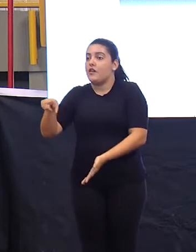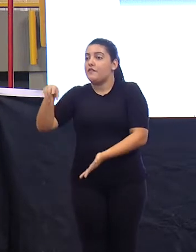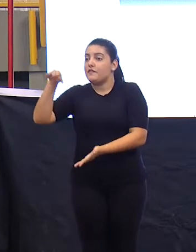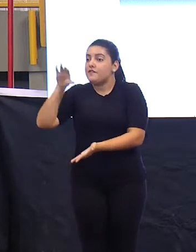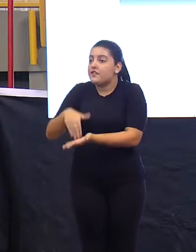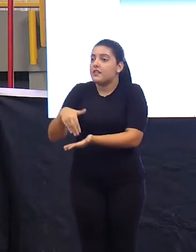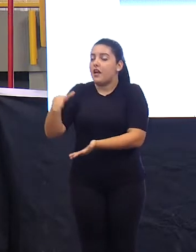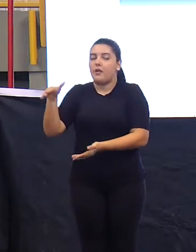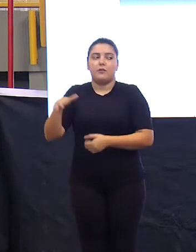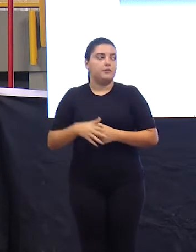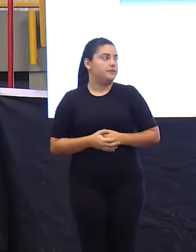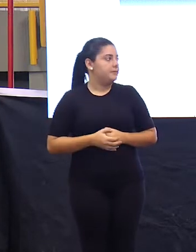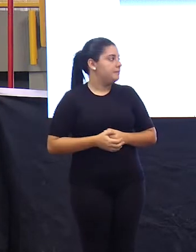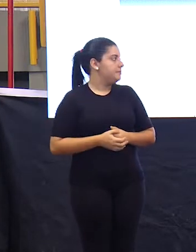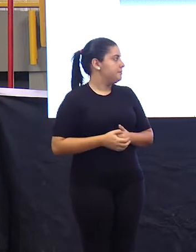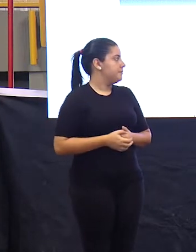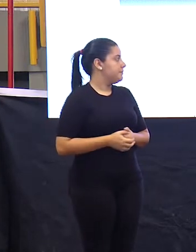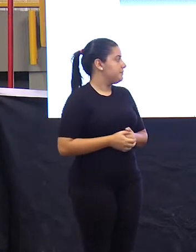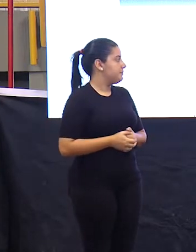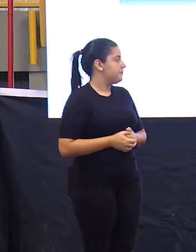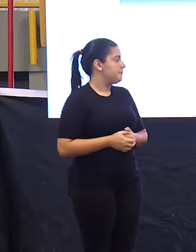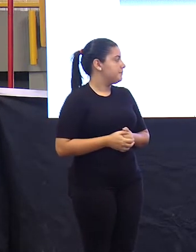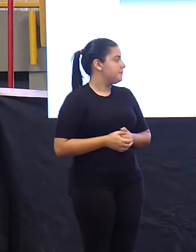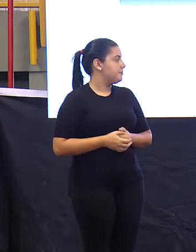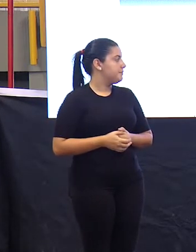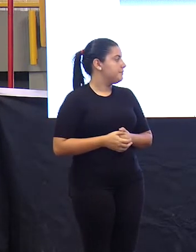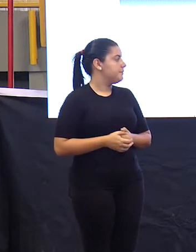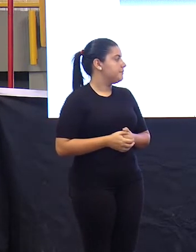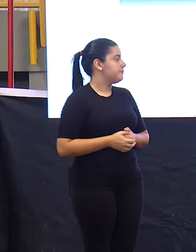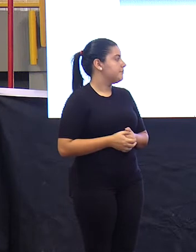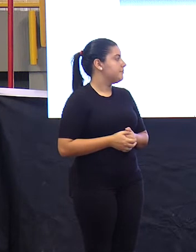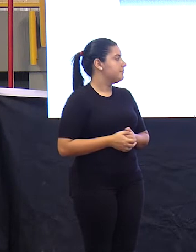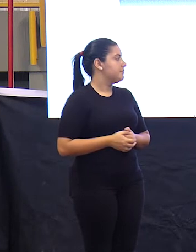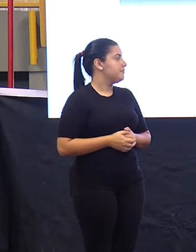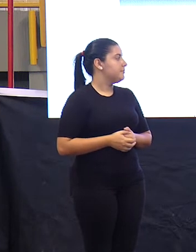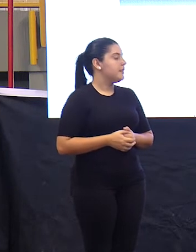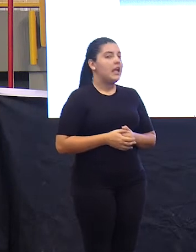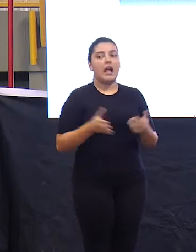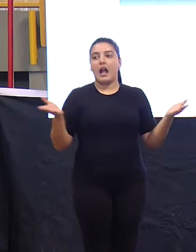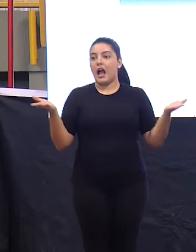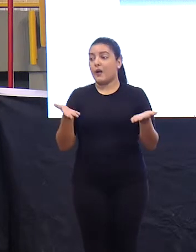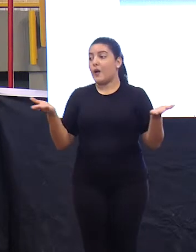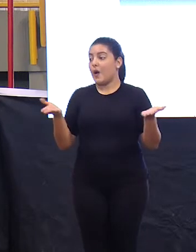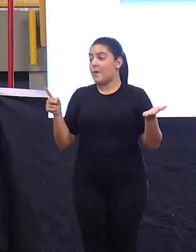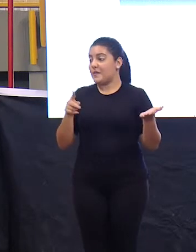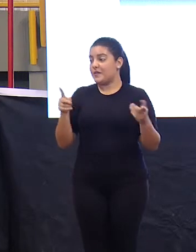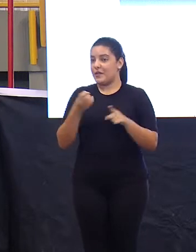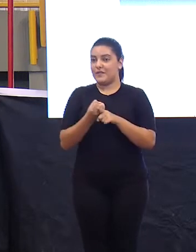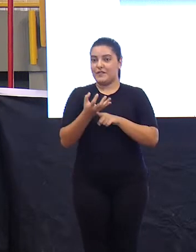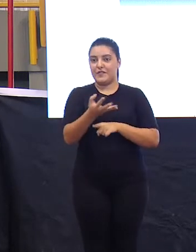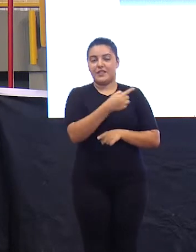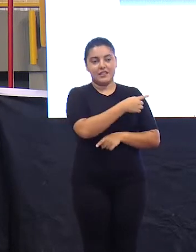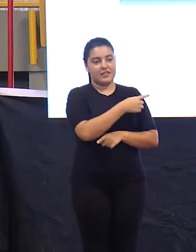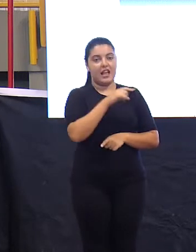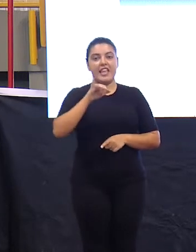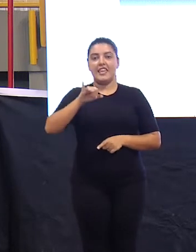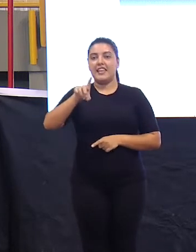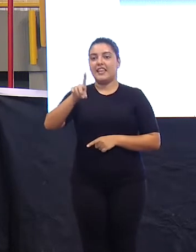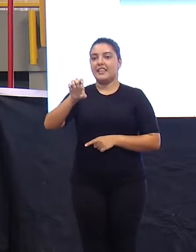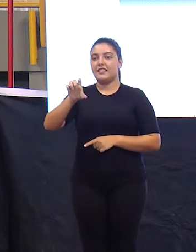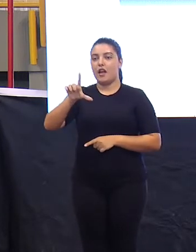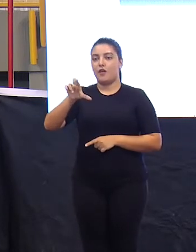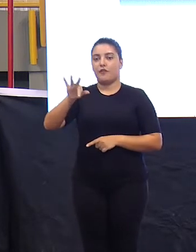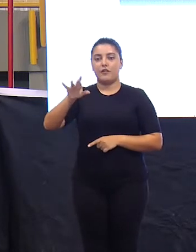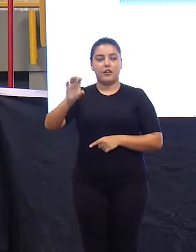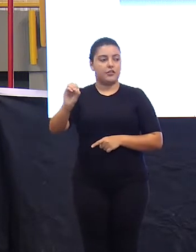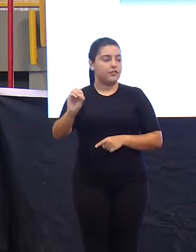amigo Idelfrânio, registrando aqui a chegada do super professor de física Idelfrânio, né? E o nosso mega